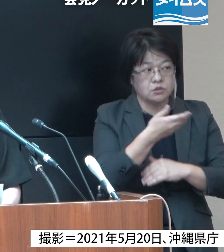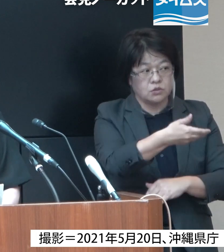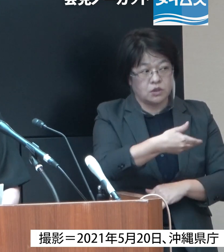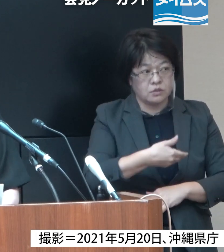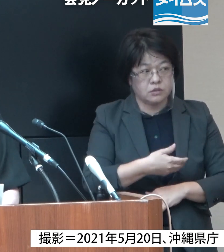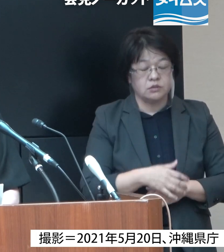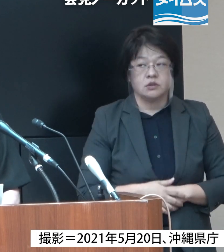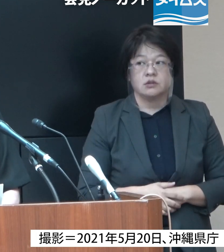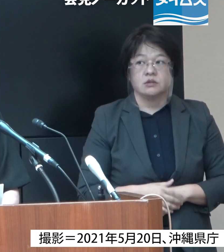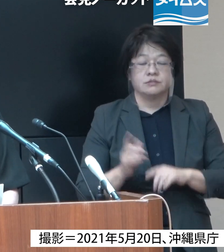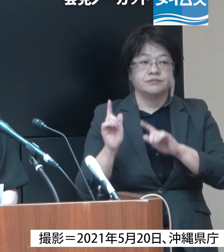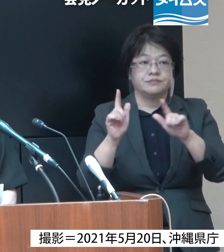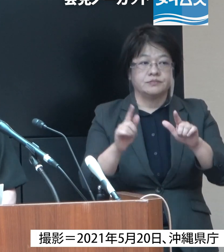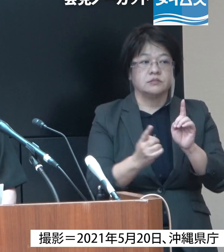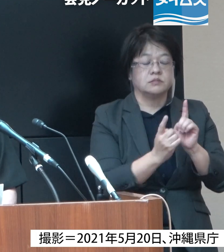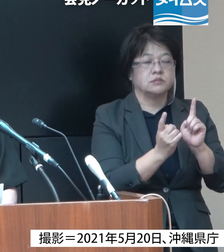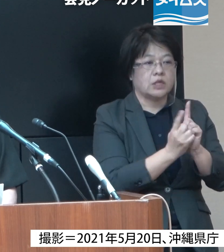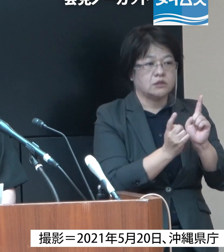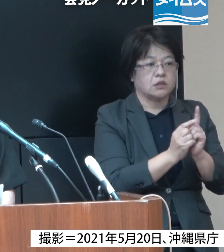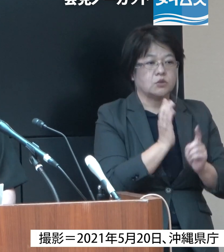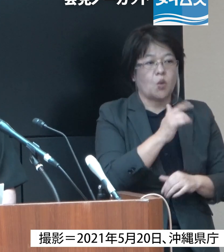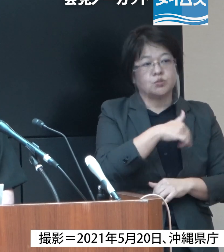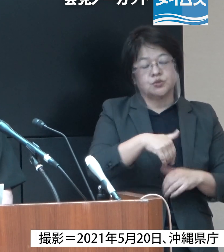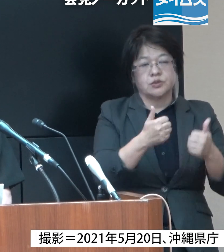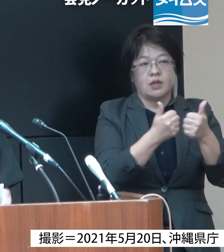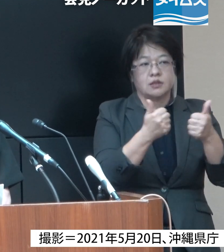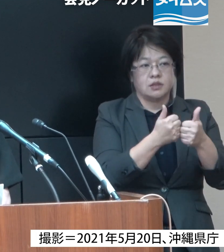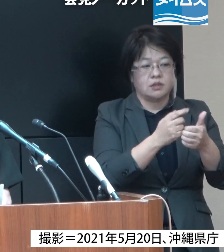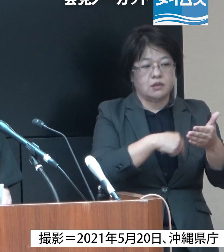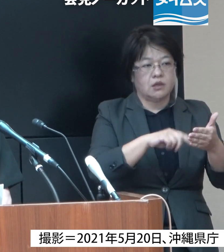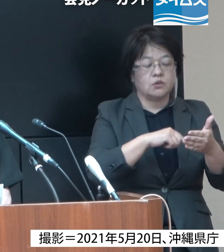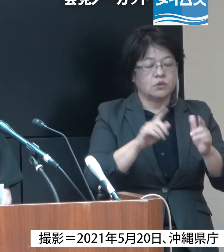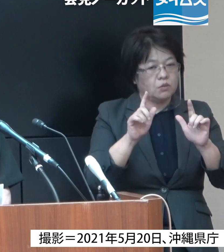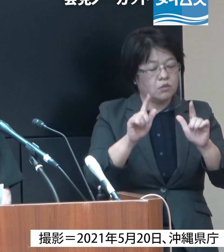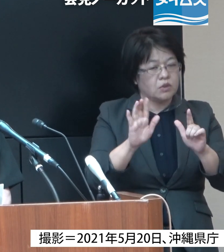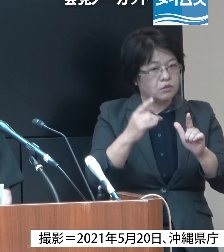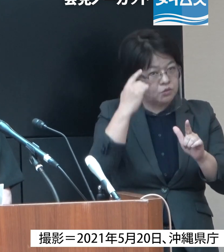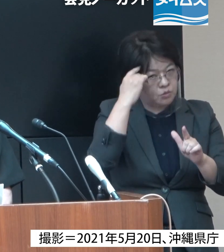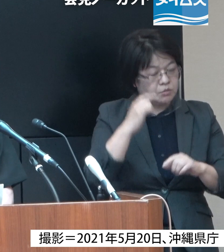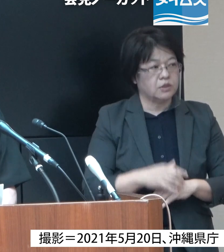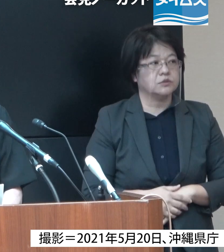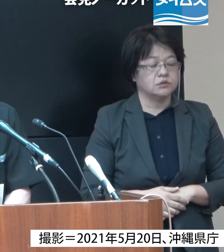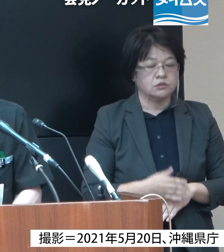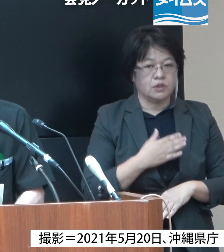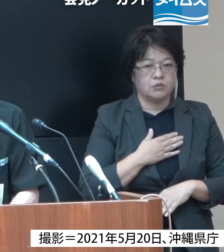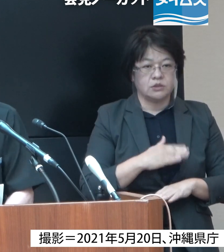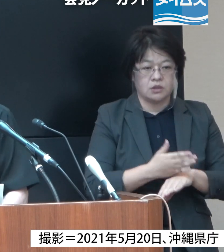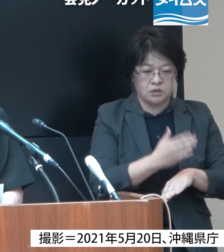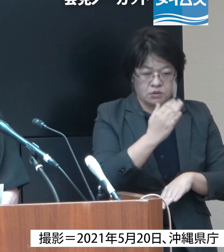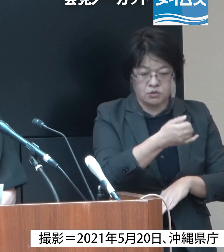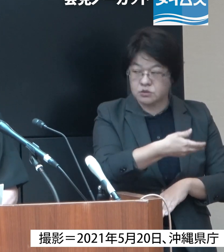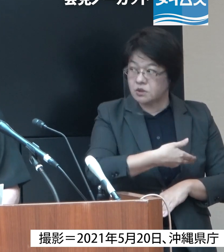ありがとうございました。明日ちょっと報告があるということですか、この支援策 が出ていますか。はい、対策本部会議では、報告があるだろうというふうに思います。